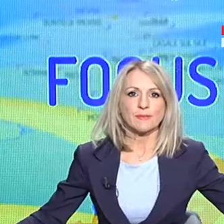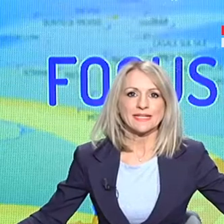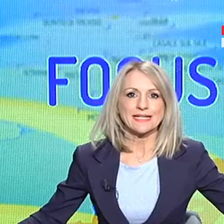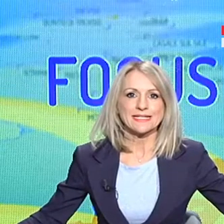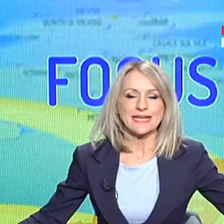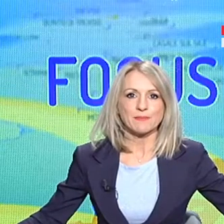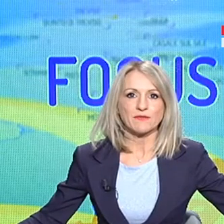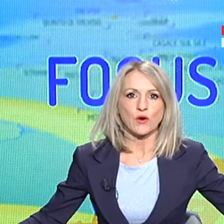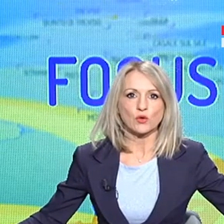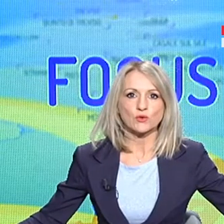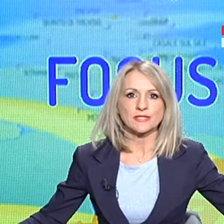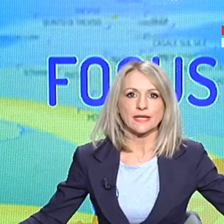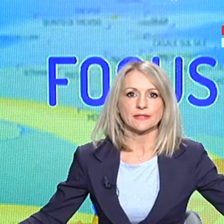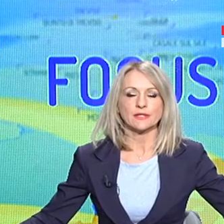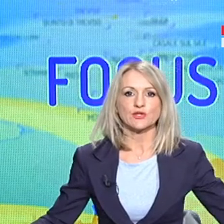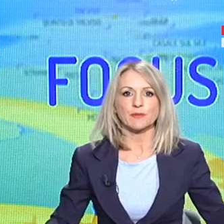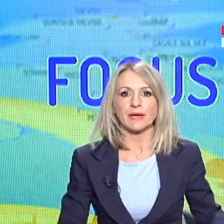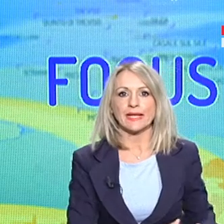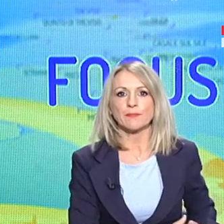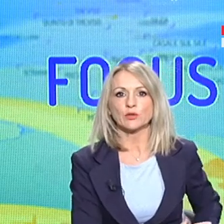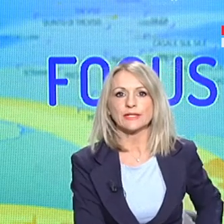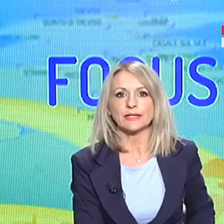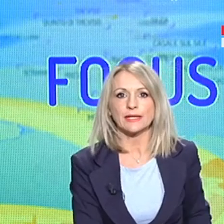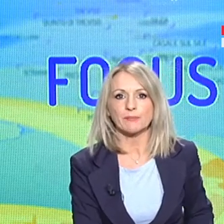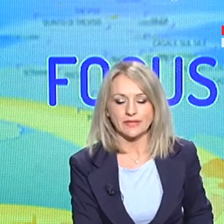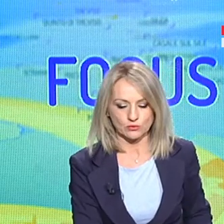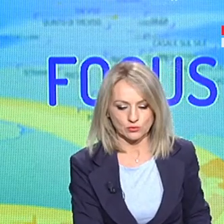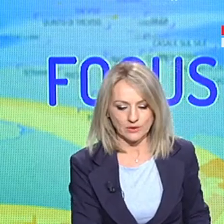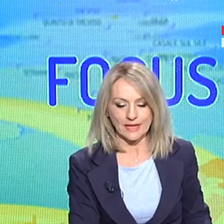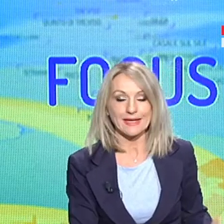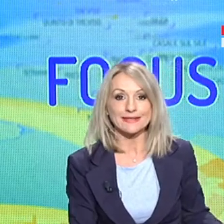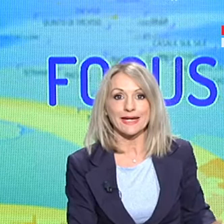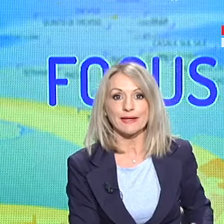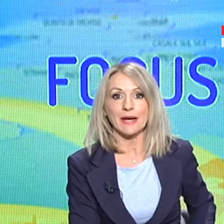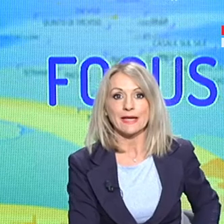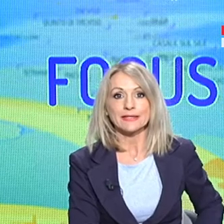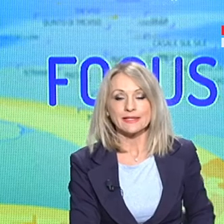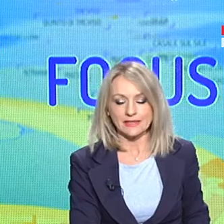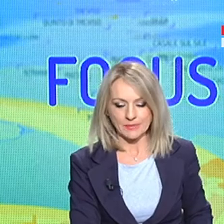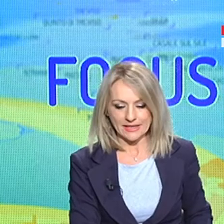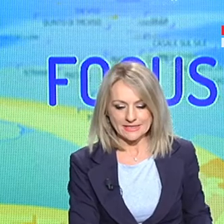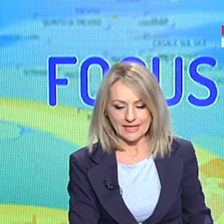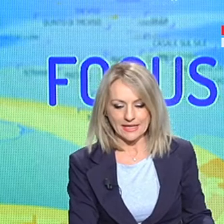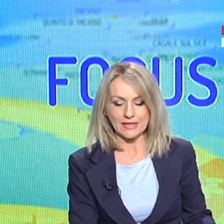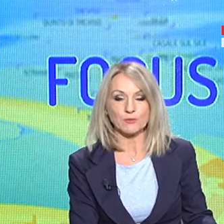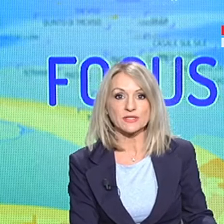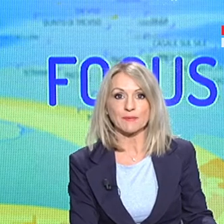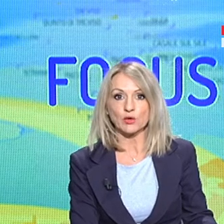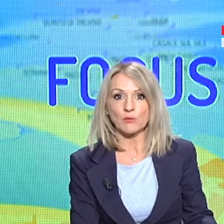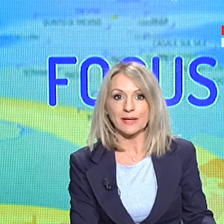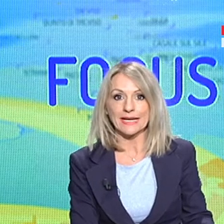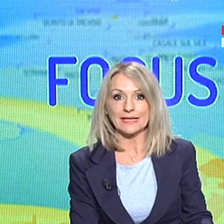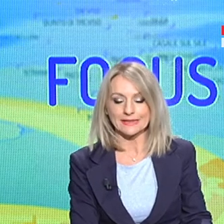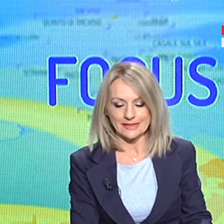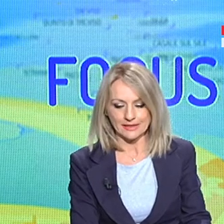Rieccoci nuovamente insieme, Focus TG, parliamo di riaperture e in tema di ripresa non possiamo